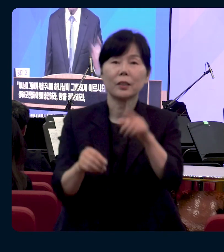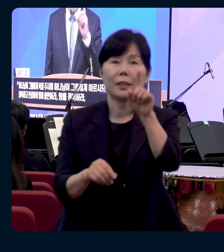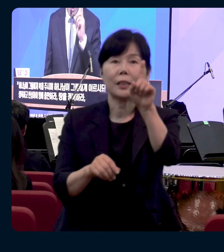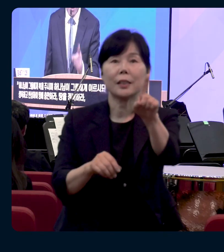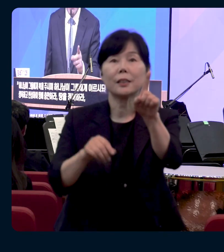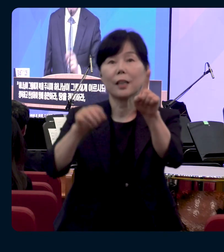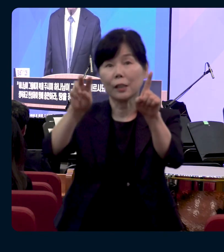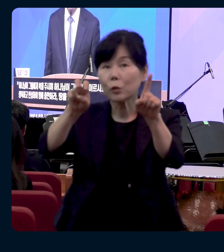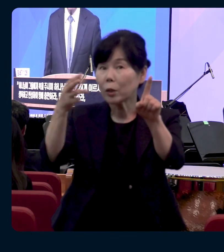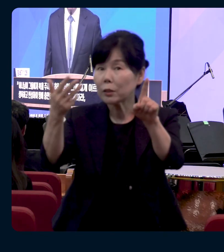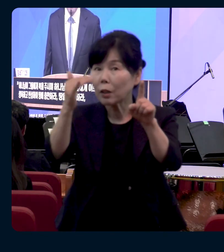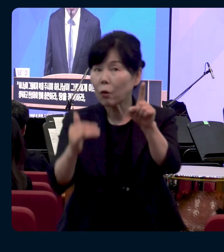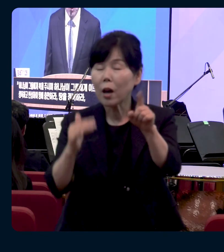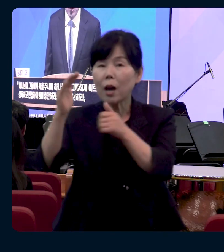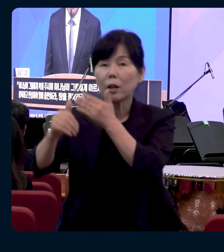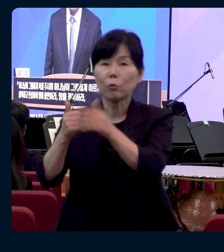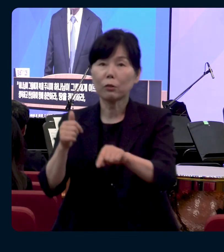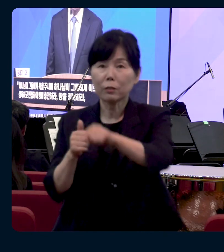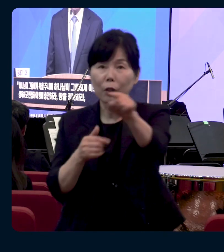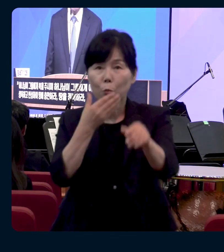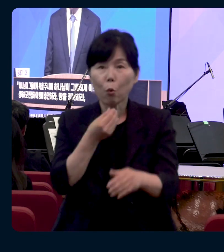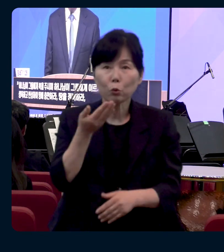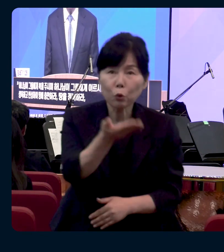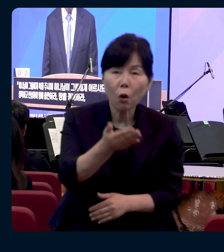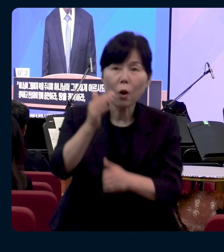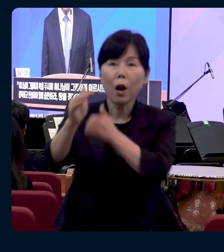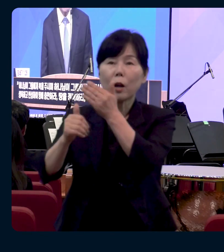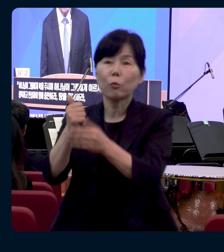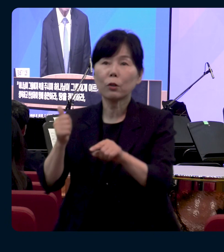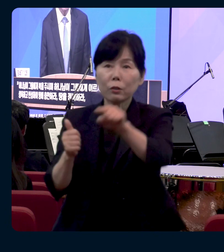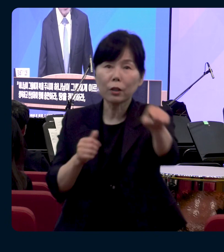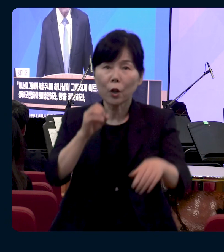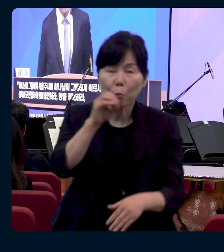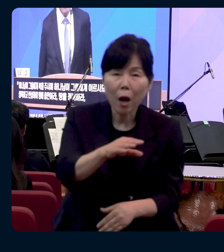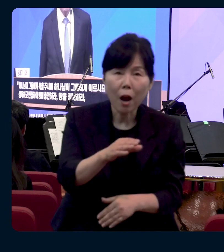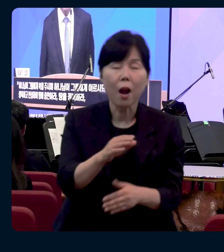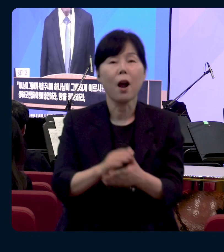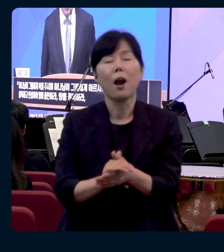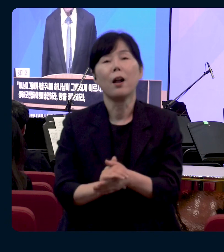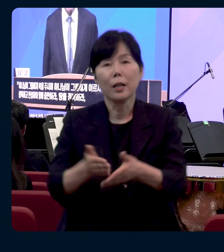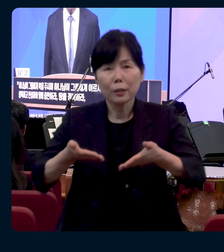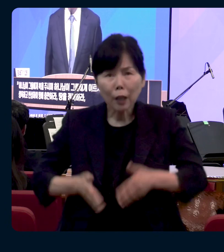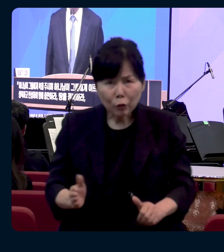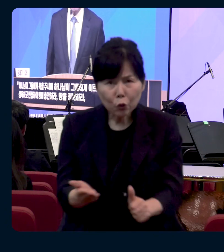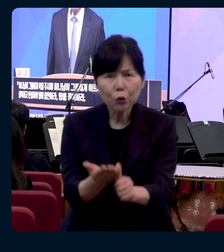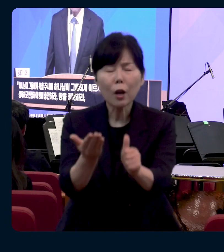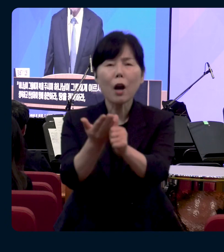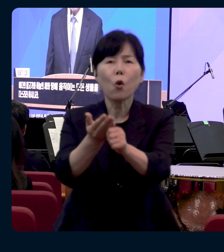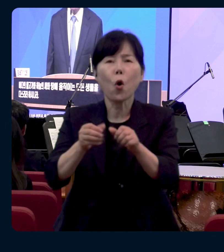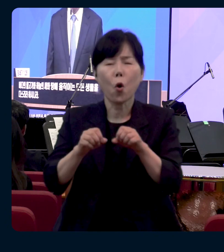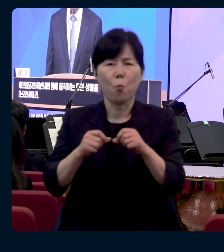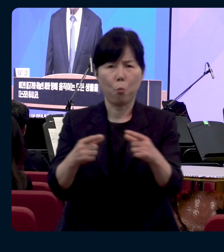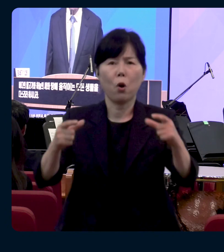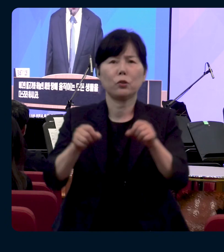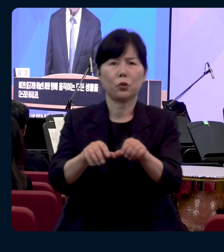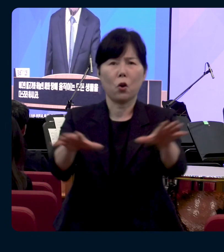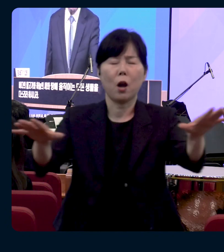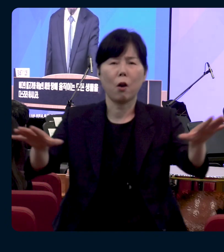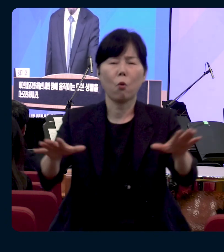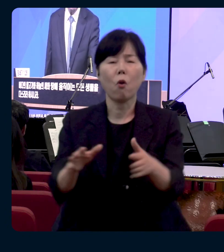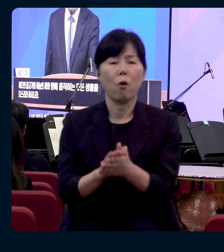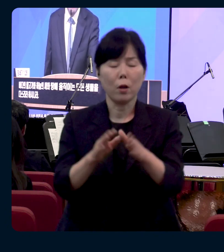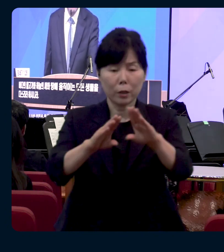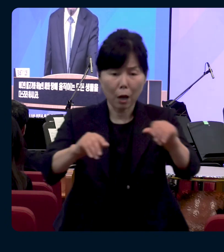보면요, 하나님이 그들에게 복을 주시며 하나님이 그들에게 이르시되 생육하고 번성하여 땅에 충만하라, 땅을